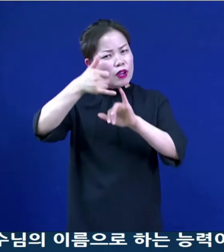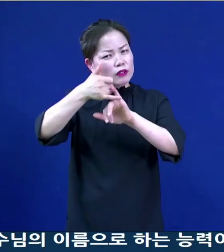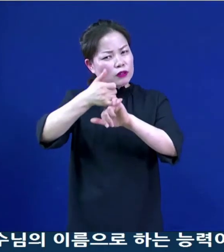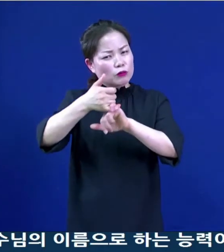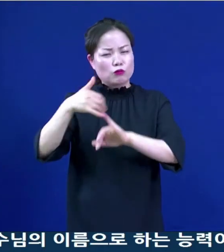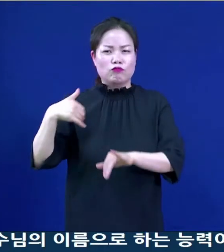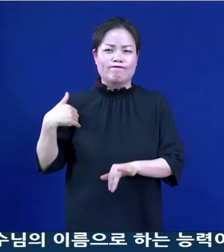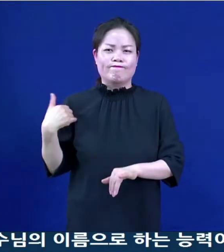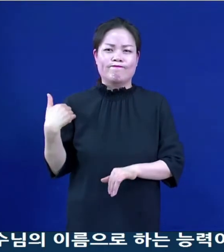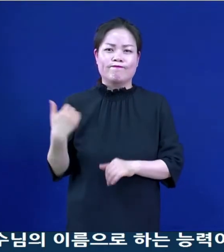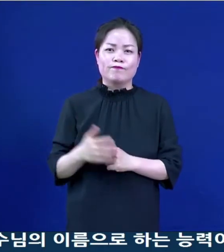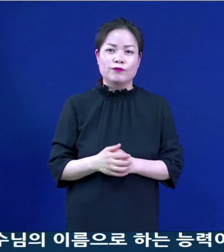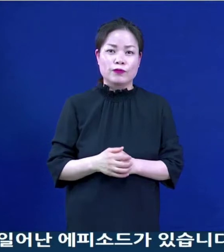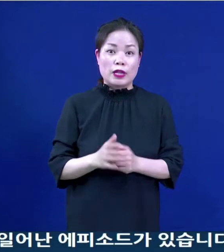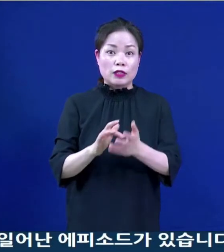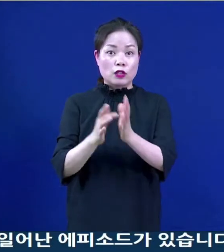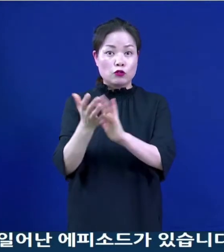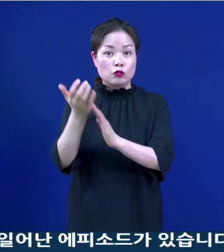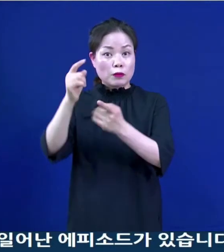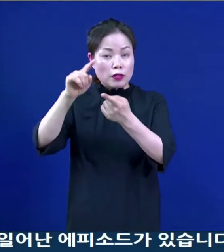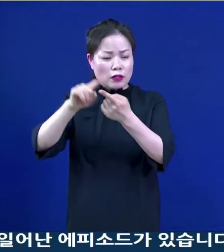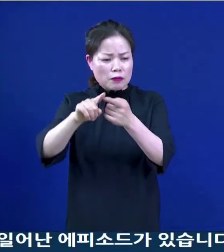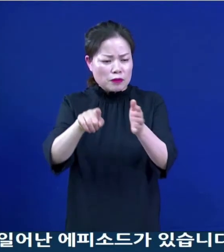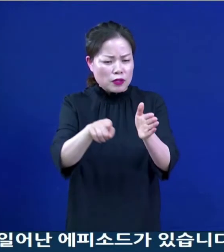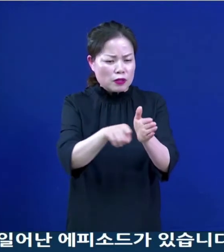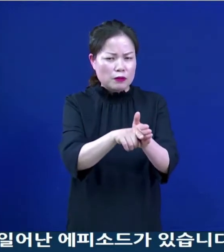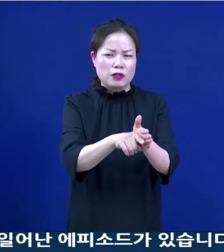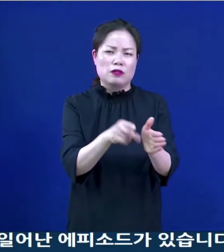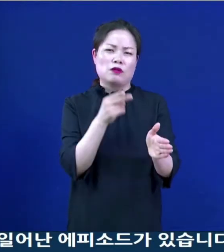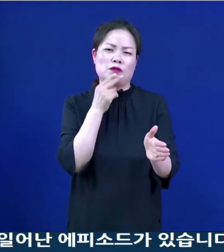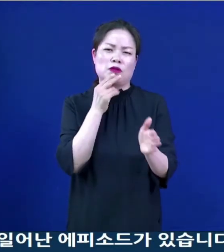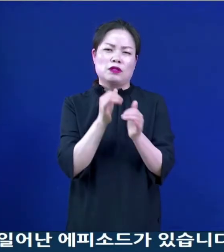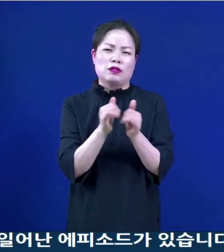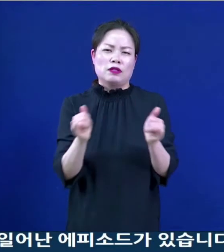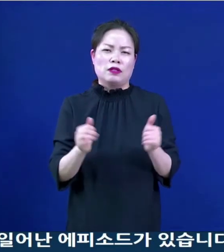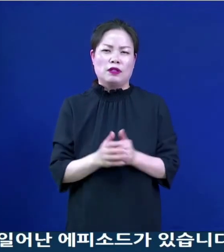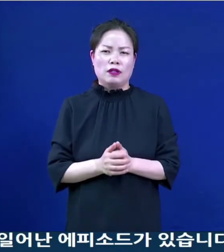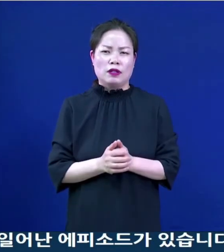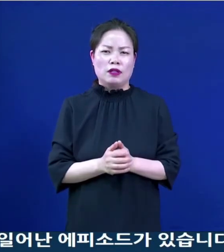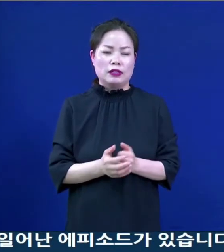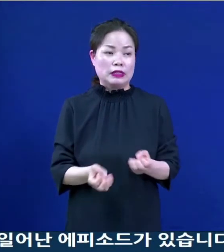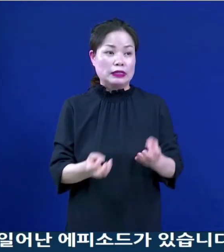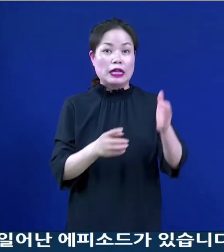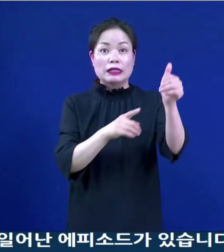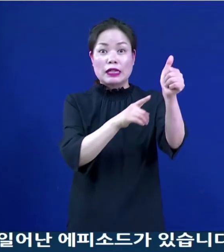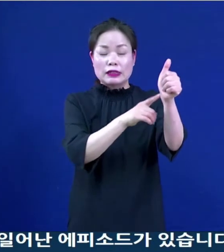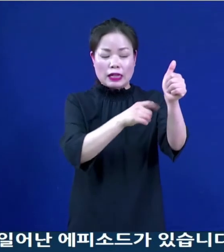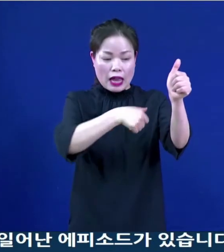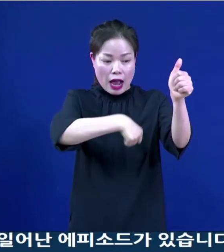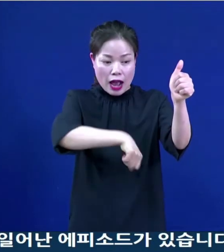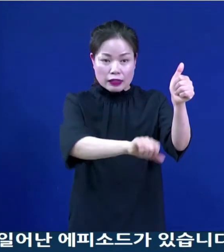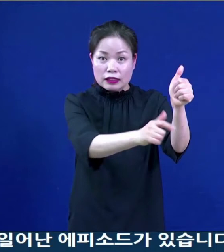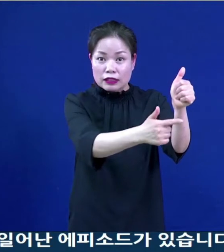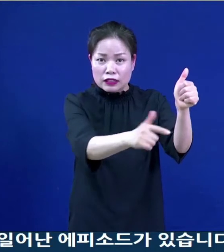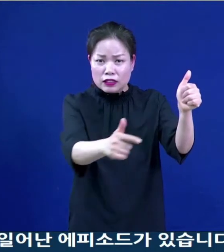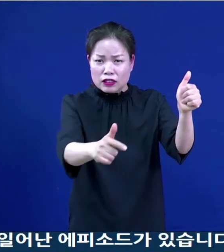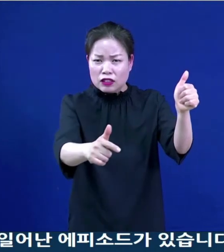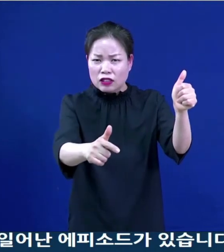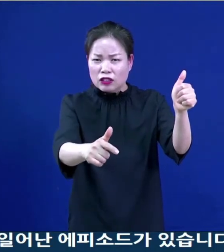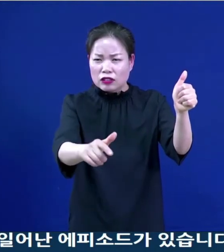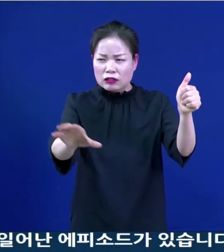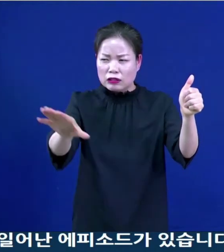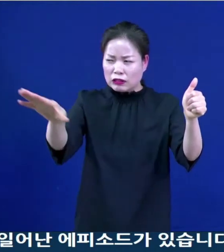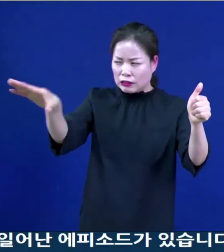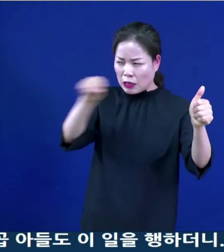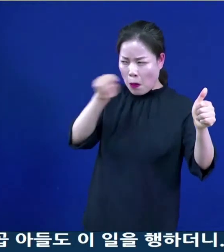믿음은 있는지 모르겠는데 예수님에 대한 믿음이 없는 사람이잖아요. 그죠? 제사장의 아들들이 흉내를